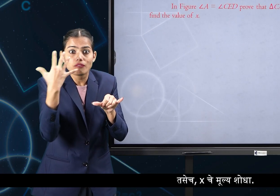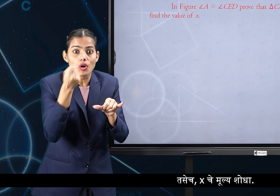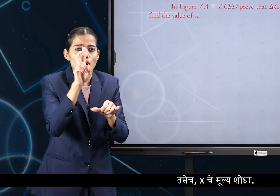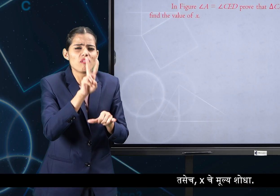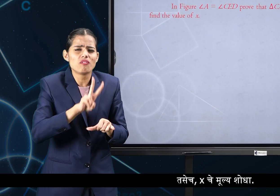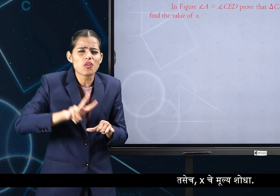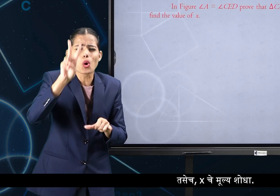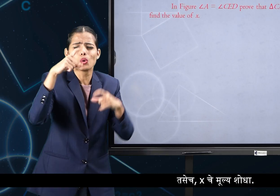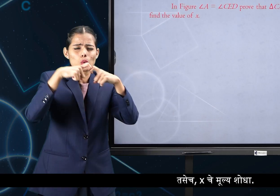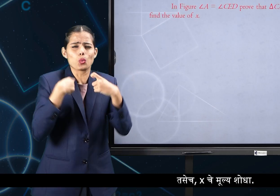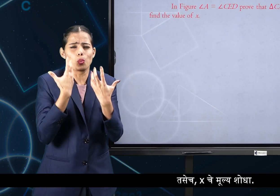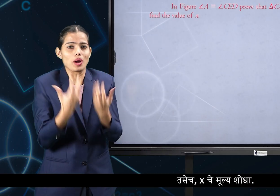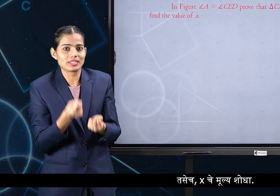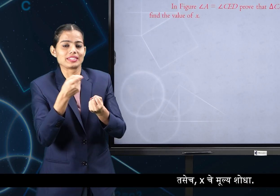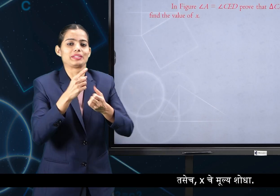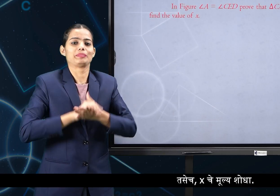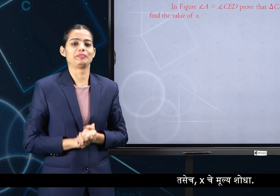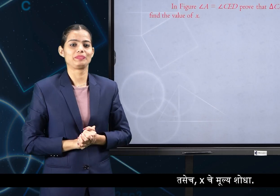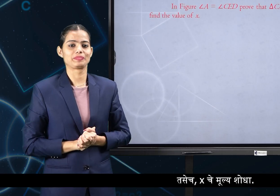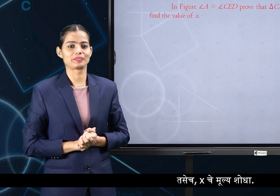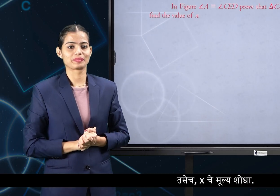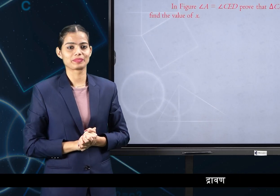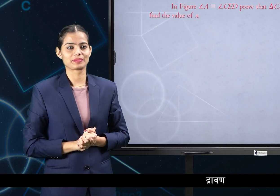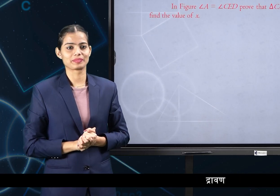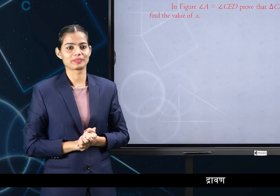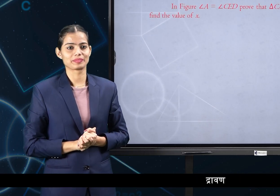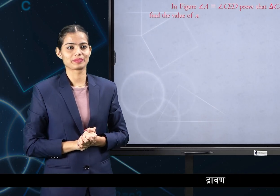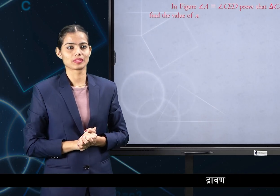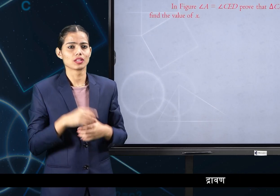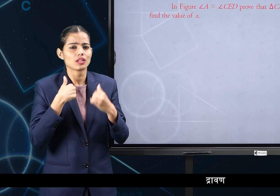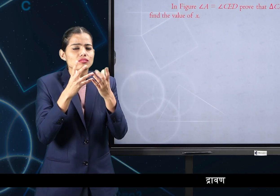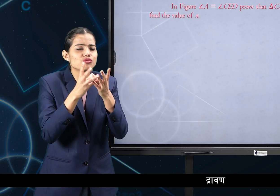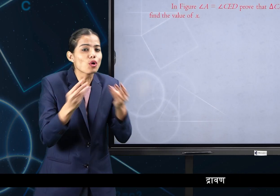तसेच x चे मूल्य शोधा. द्रावण